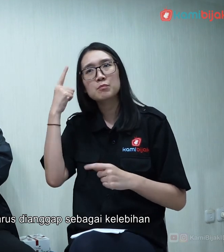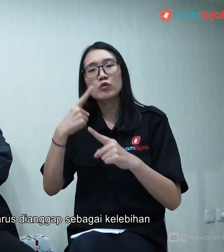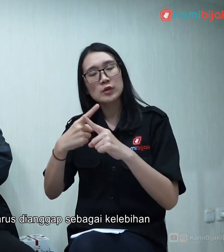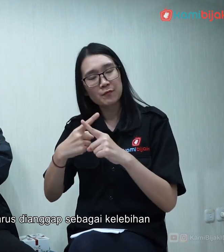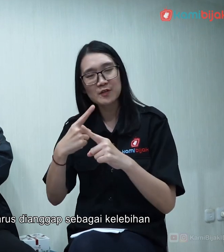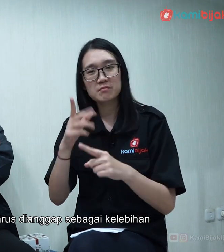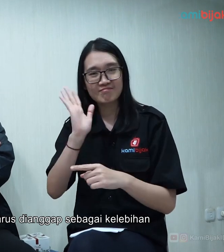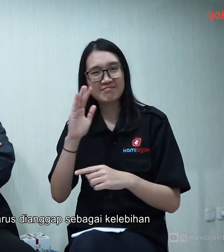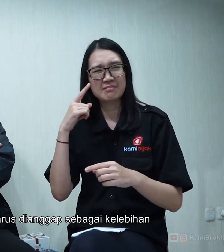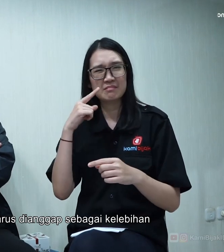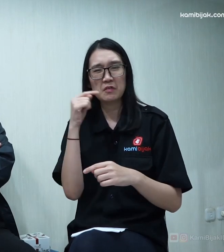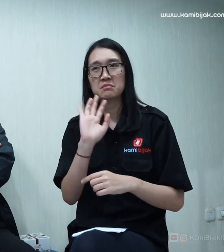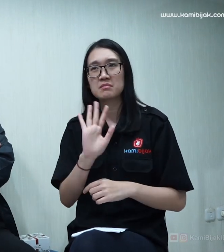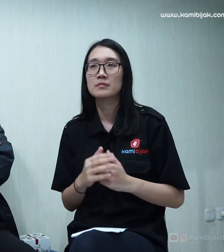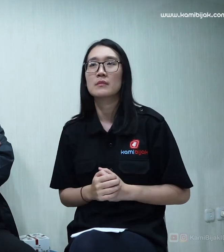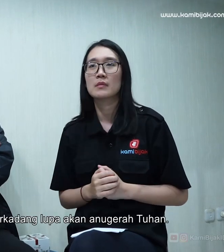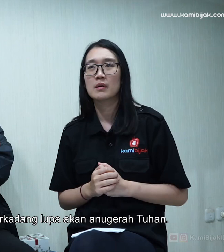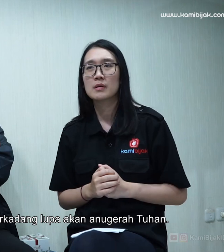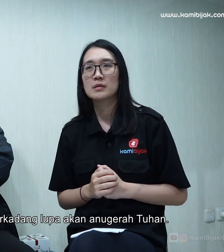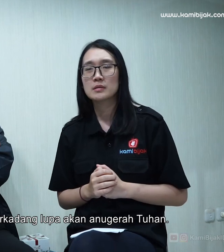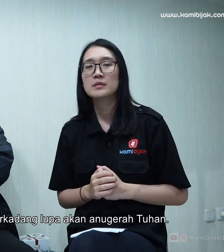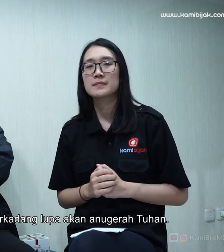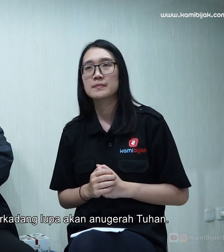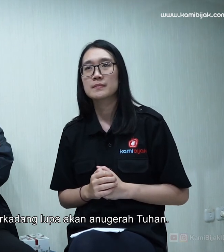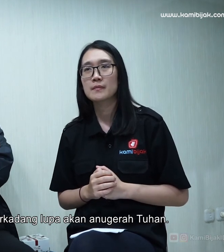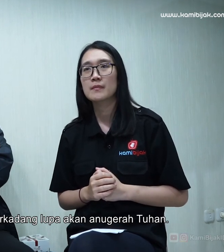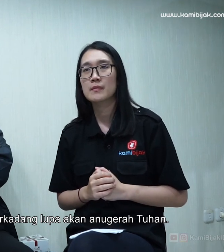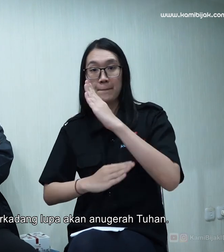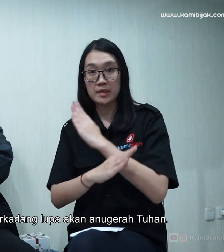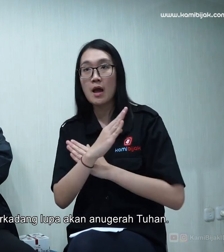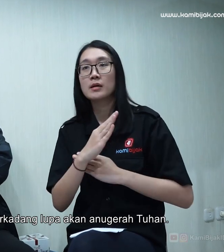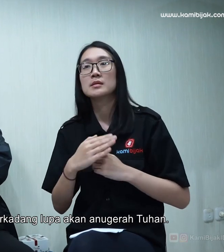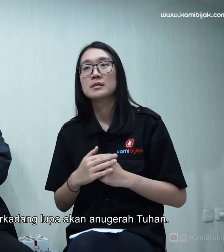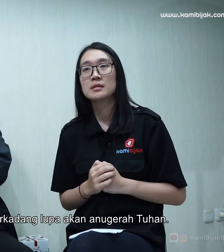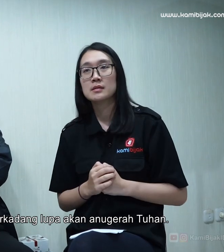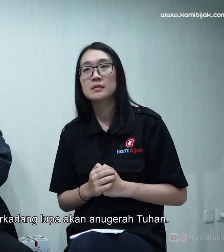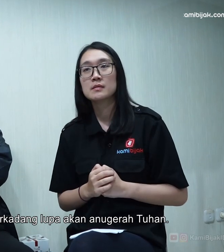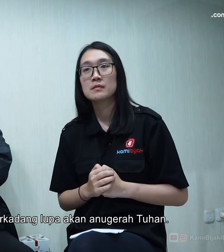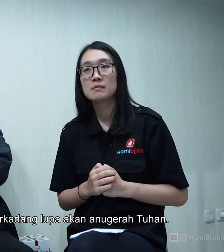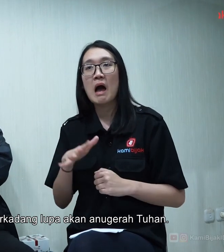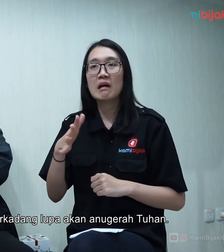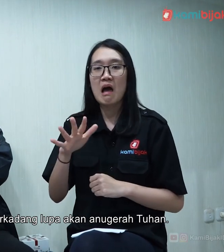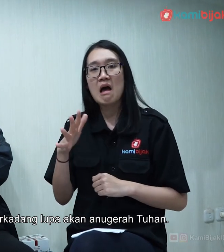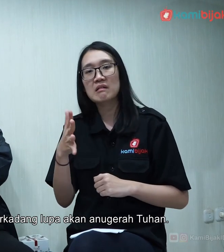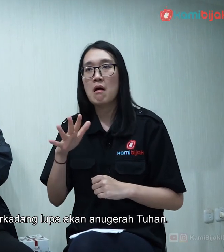sebagai kelebihan. Karena orang normal terkadang